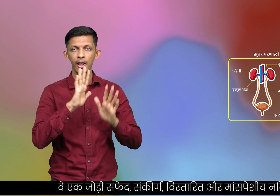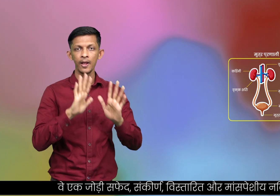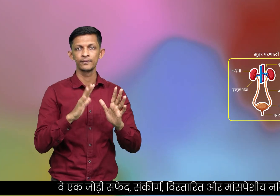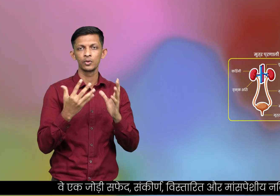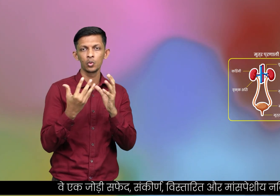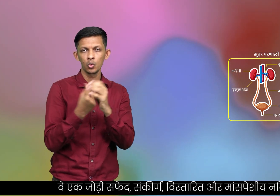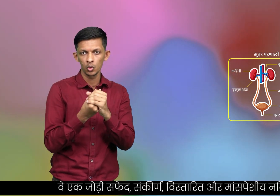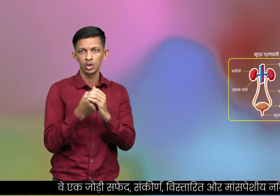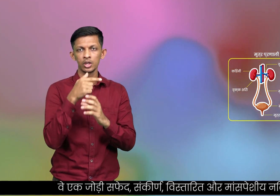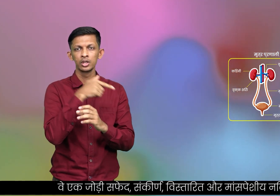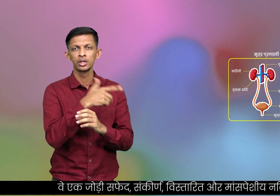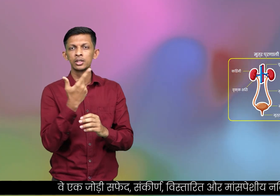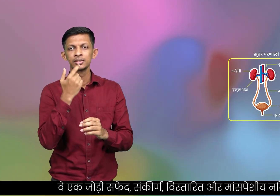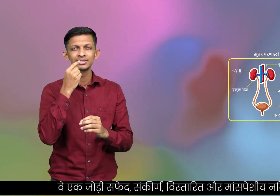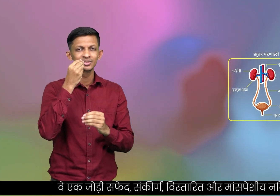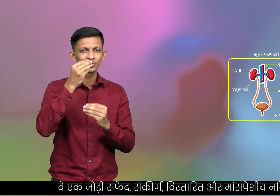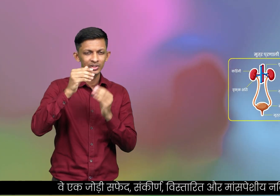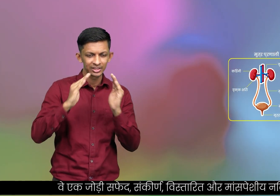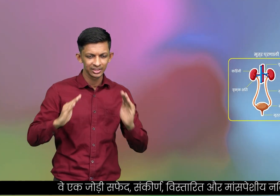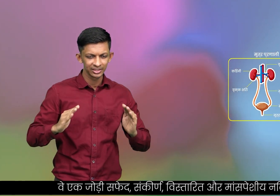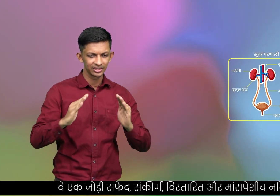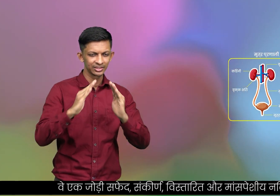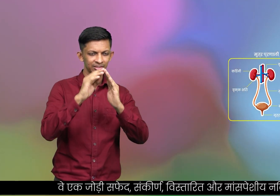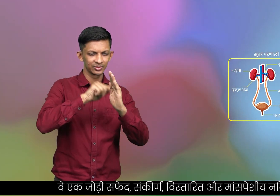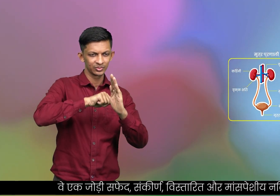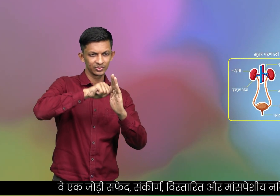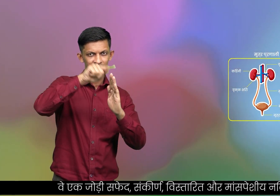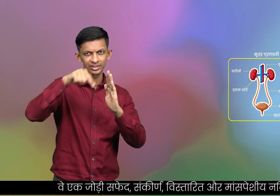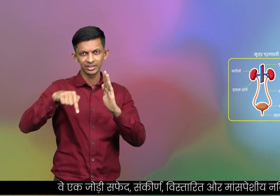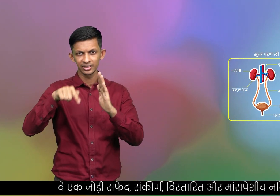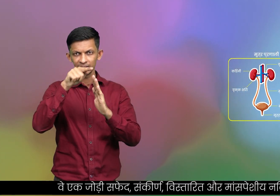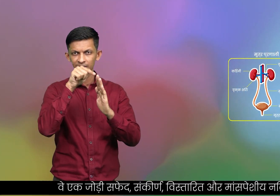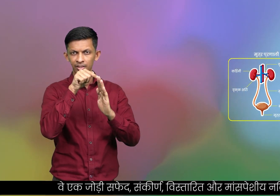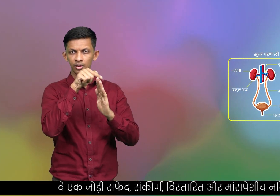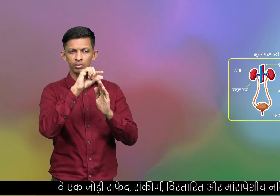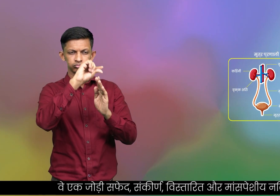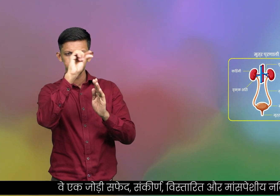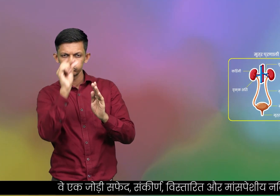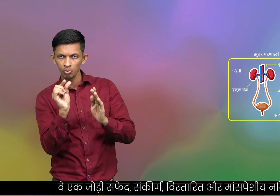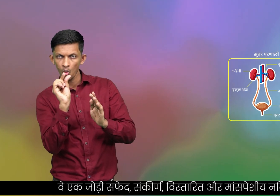वे एक जोड़ी सफेद संकीर्ण विसारित और